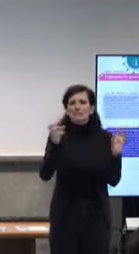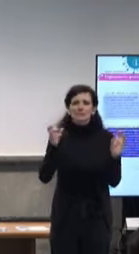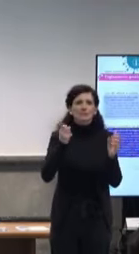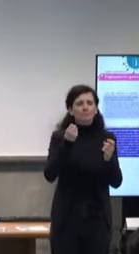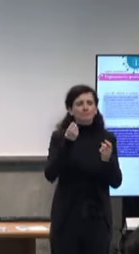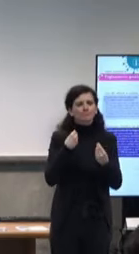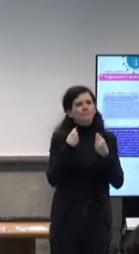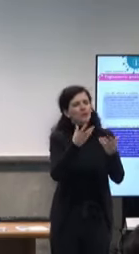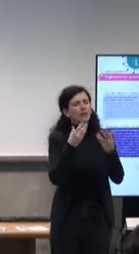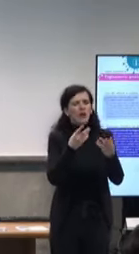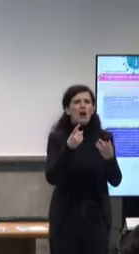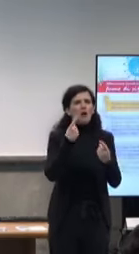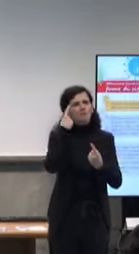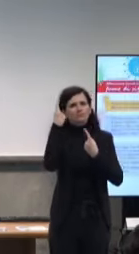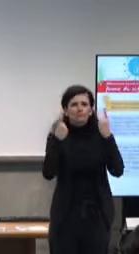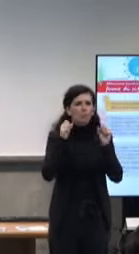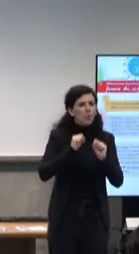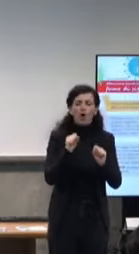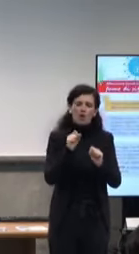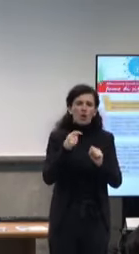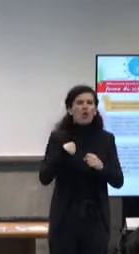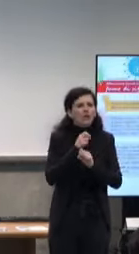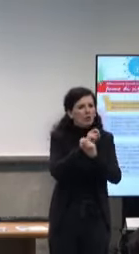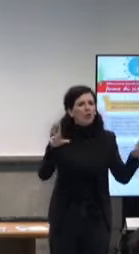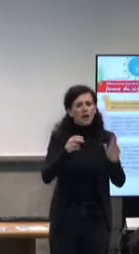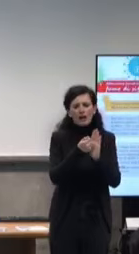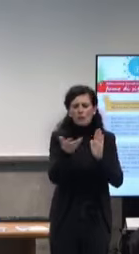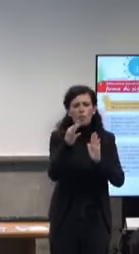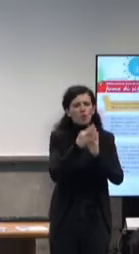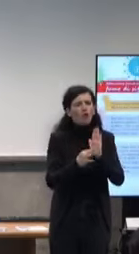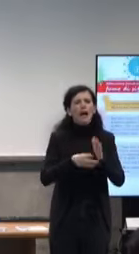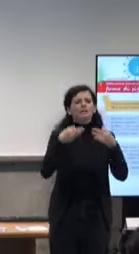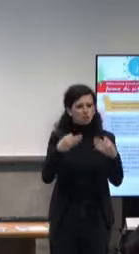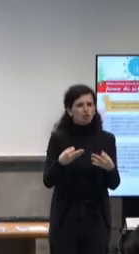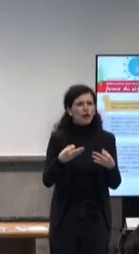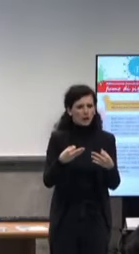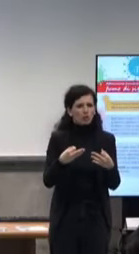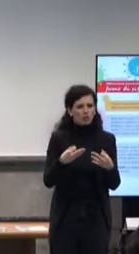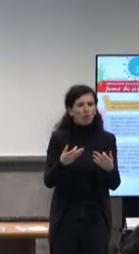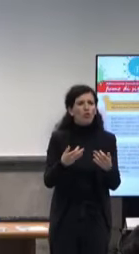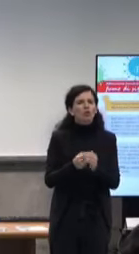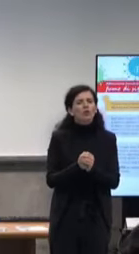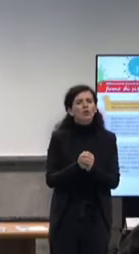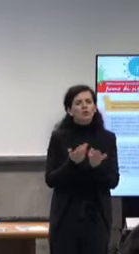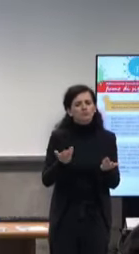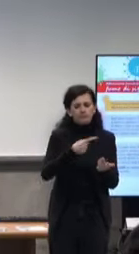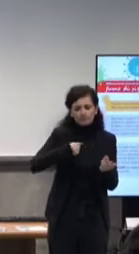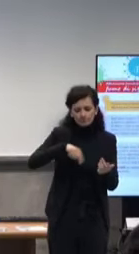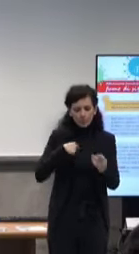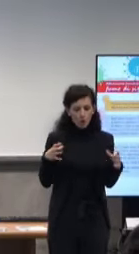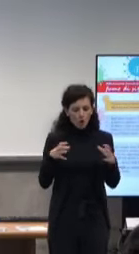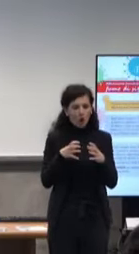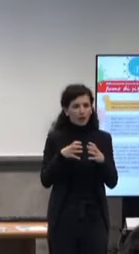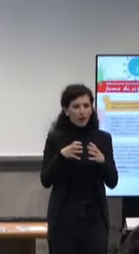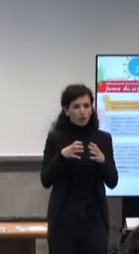ipotesi perché poi ci aiuta a capire a a sviluppare no anche criticamente le cose che dobbiamo fare però noi siamo l'organo